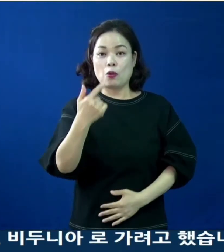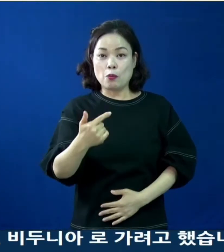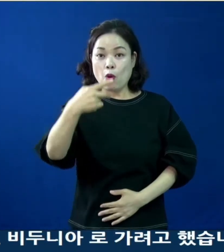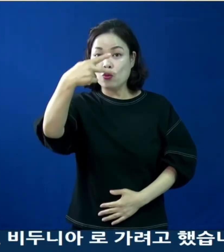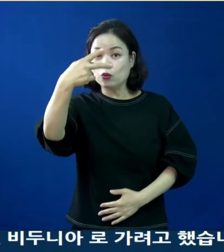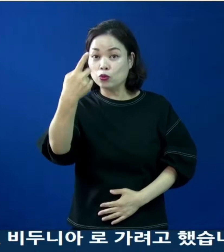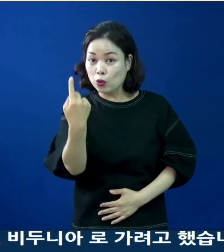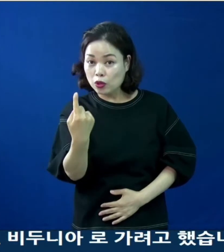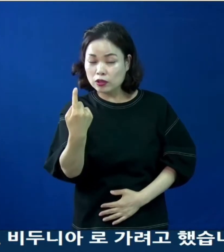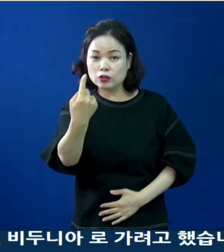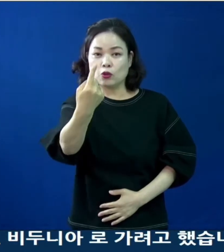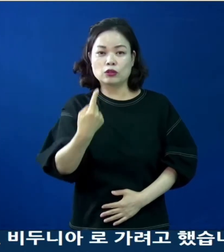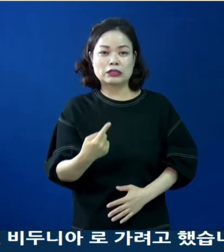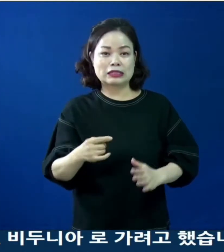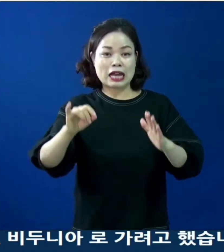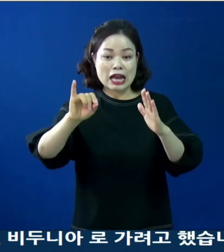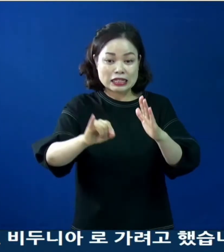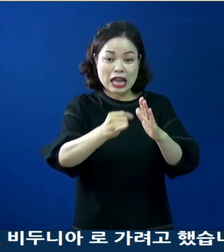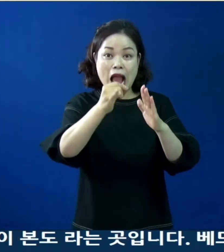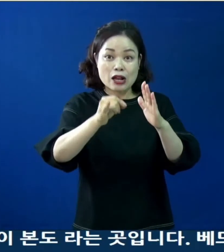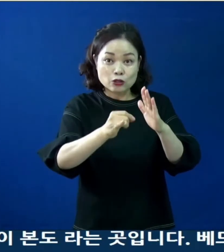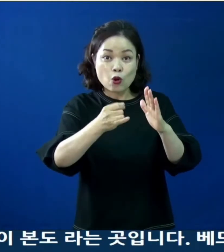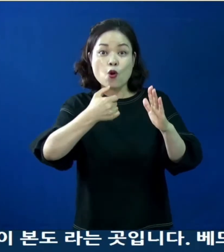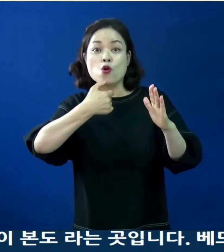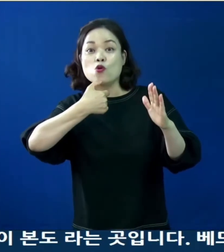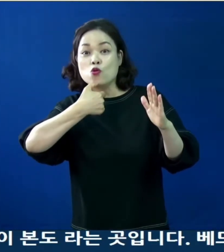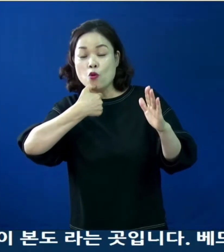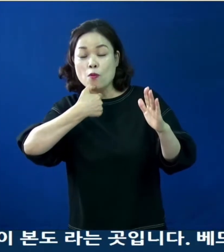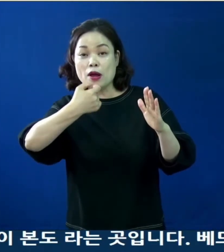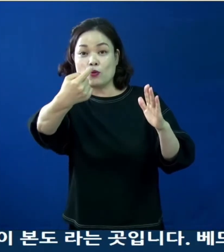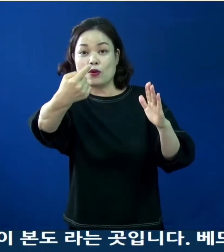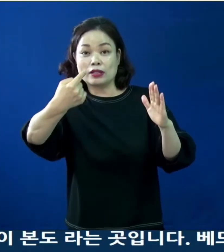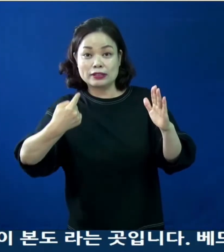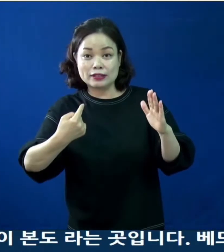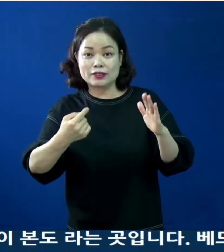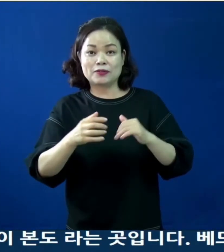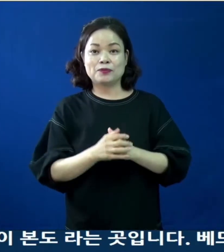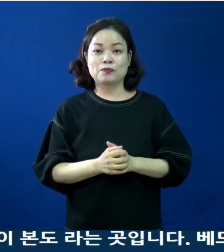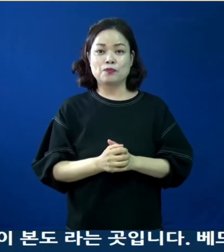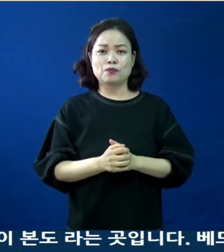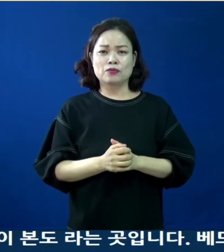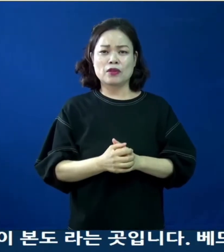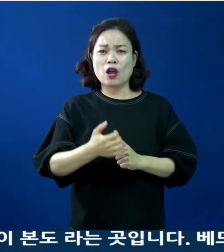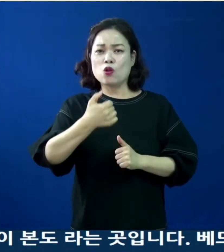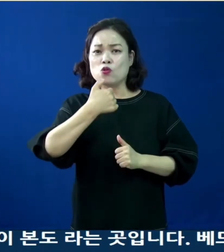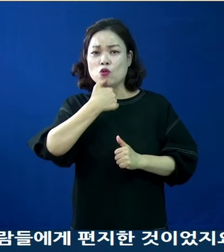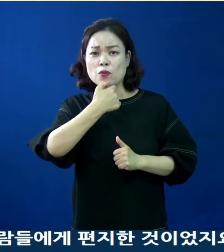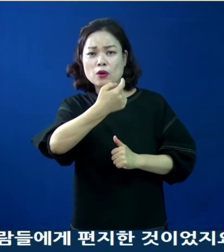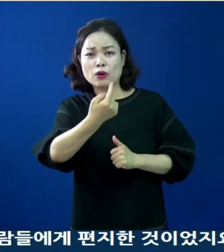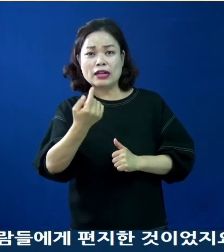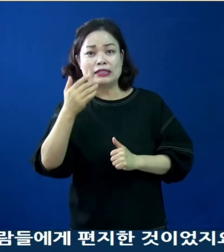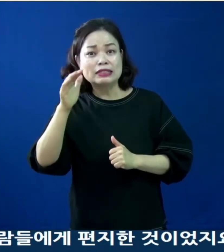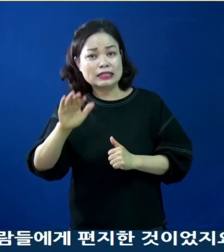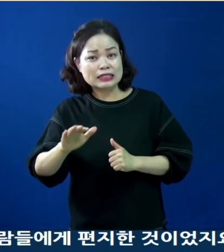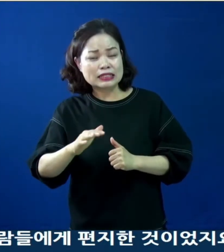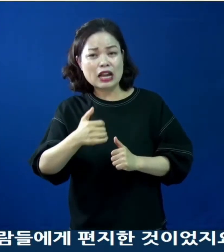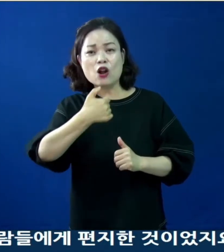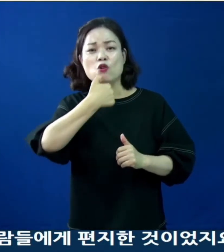온 아굴라가 로마로 온 겁니다. 지도 내려주시고요. 로마로 왔는데